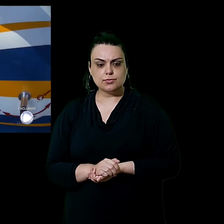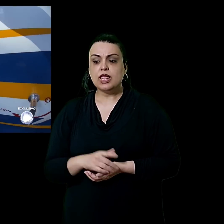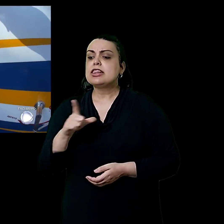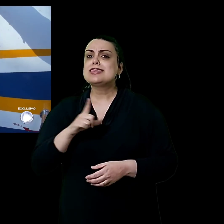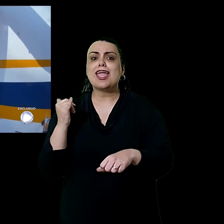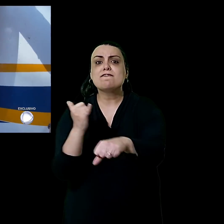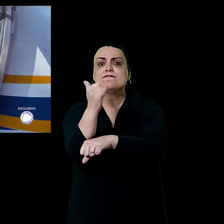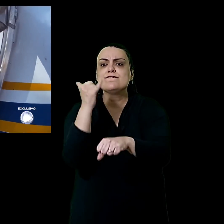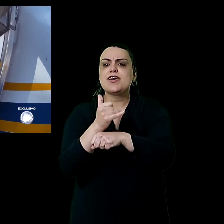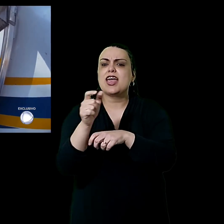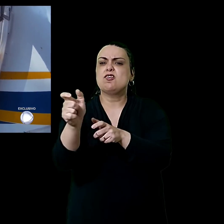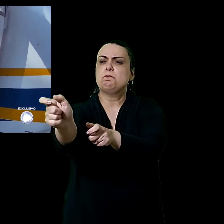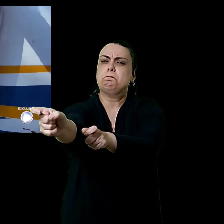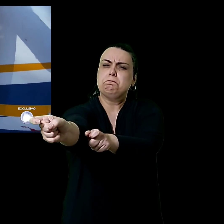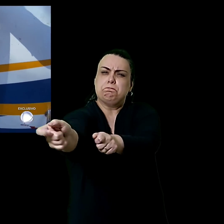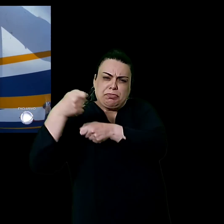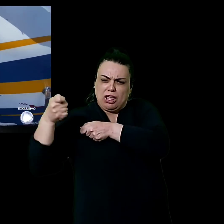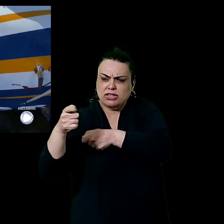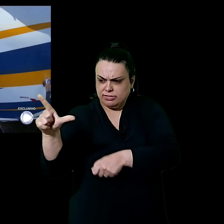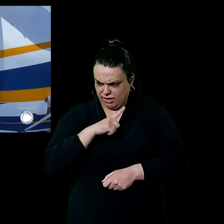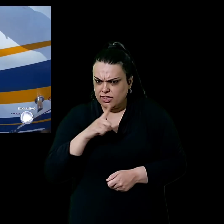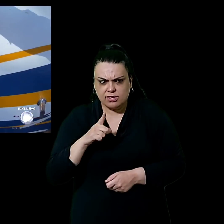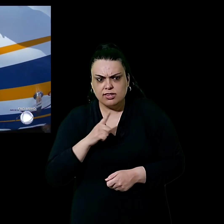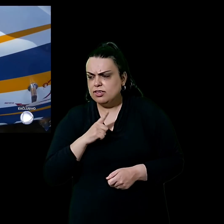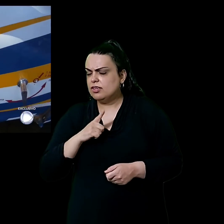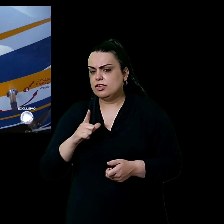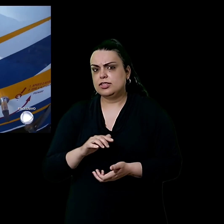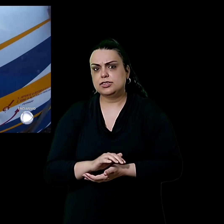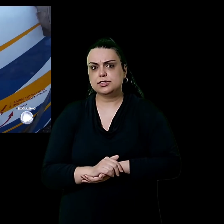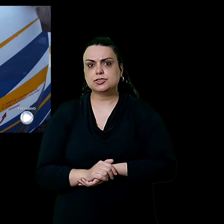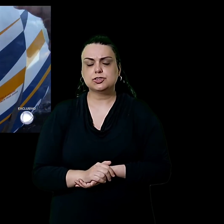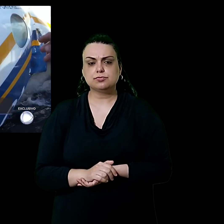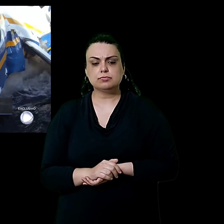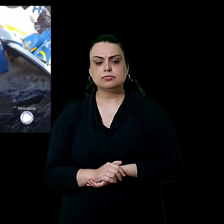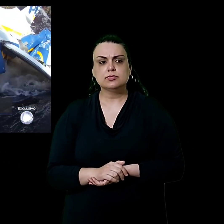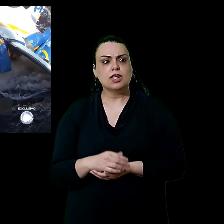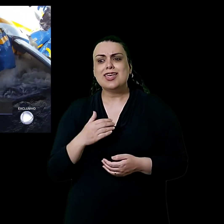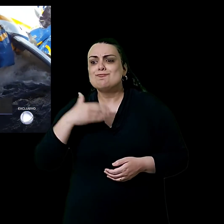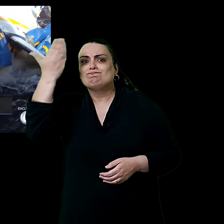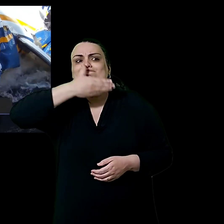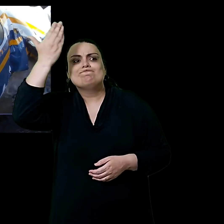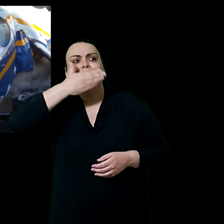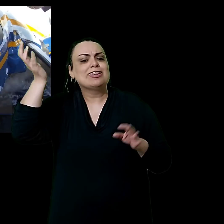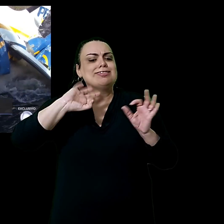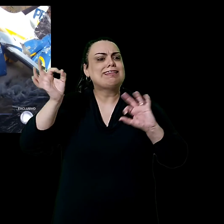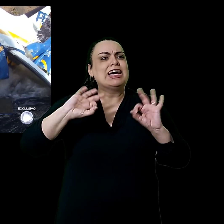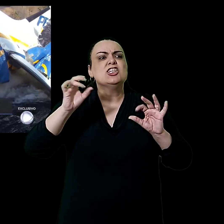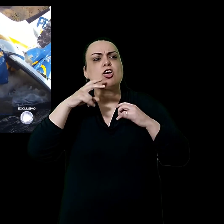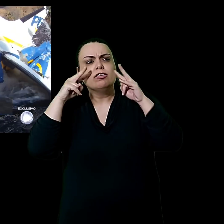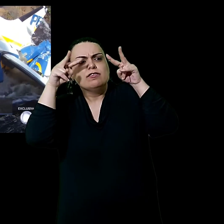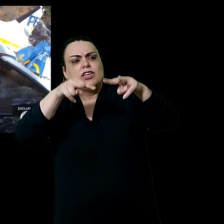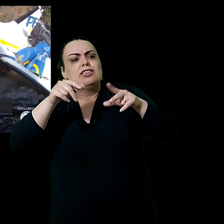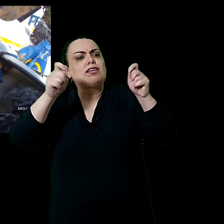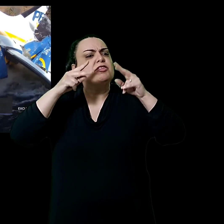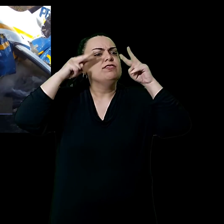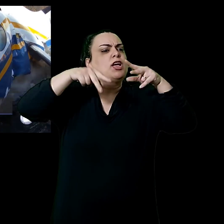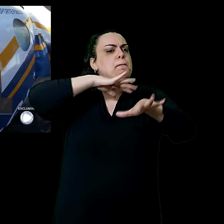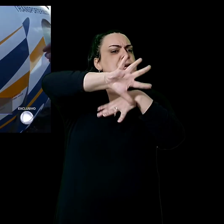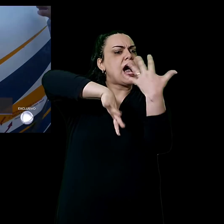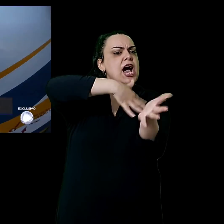Tinha um pé de cabra aí, não tá aí não? Pé de cabra. O que você conseguiu ver? Não tô vendo ninguém, só tô vendo um punhado de bagunça